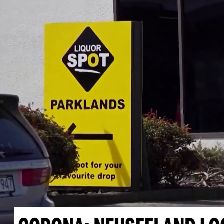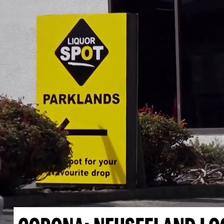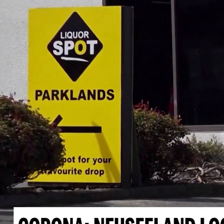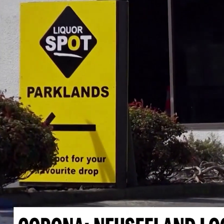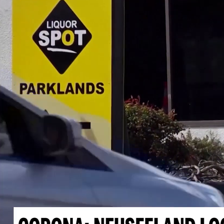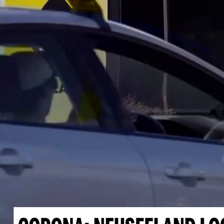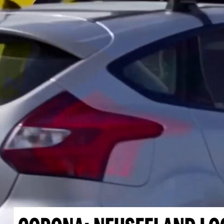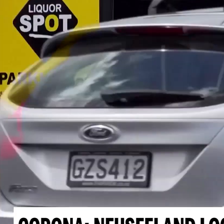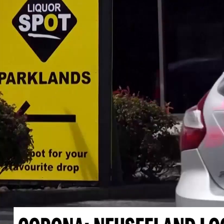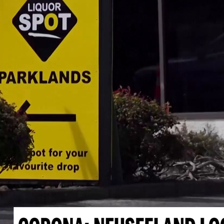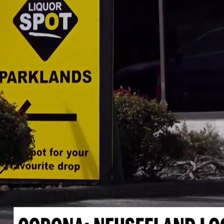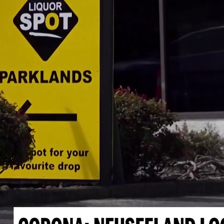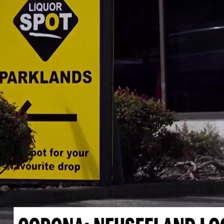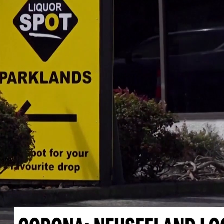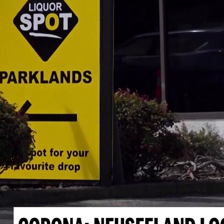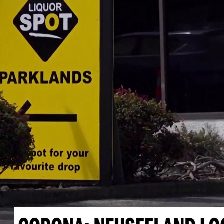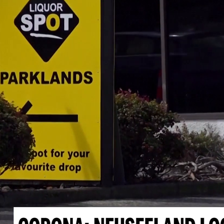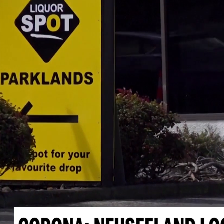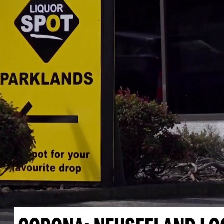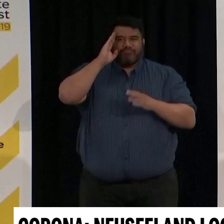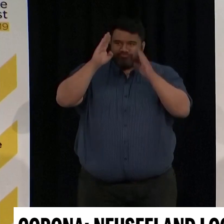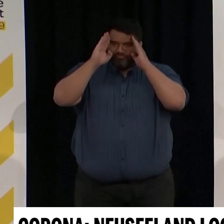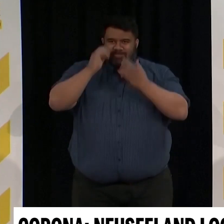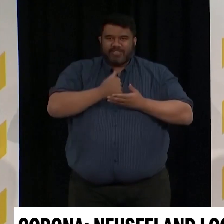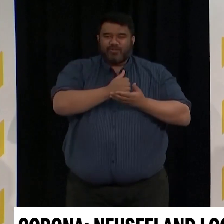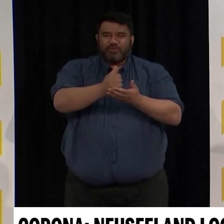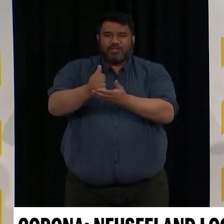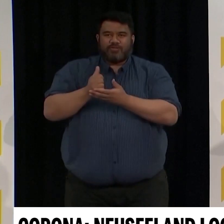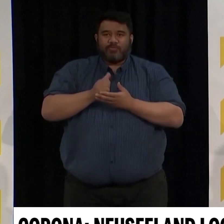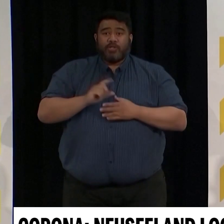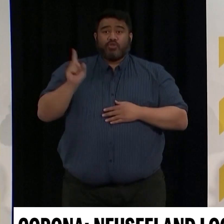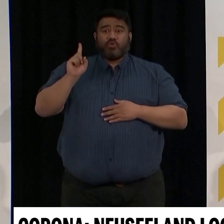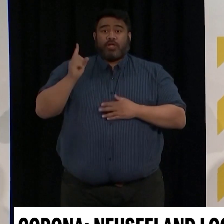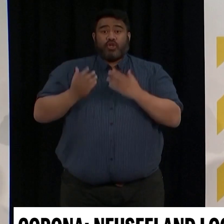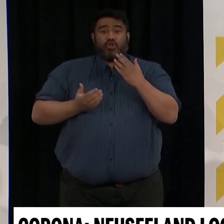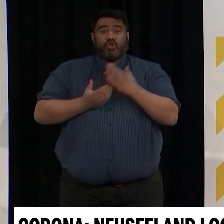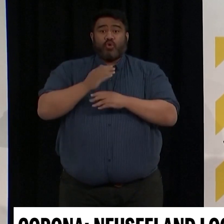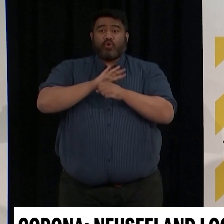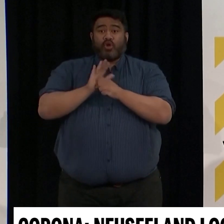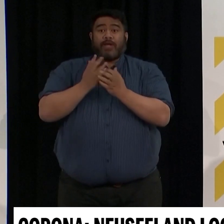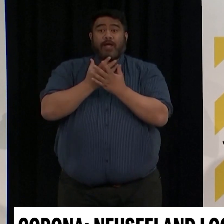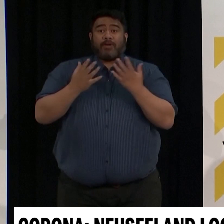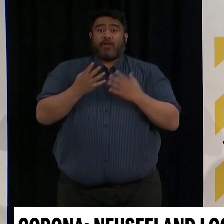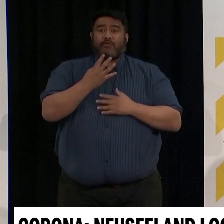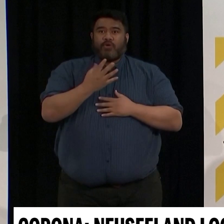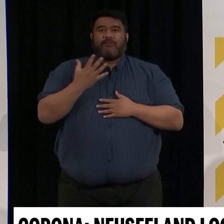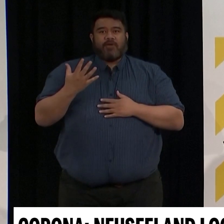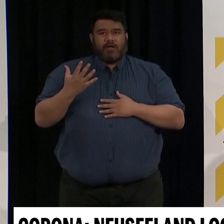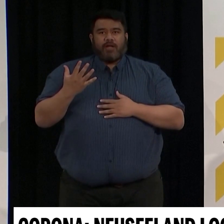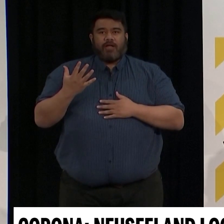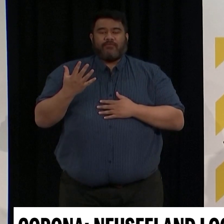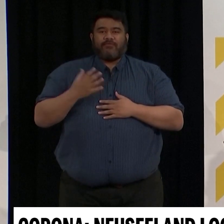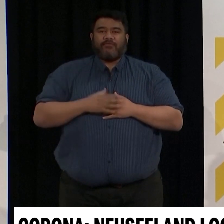lockerungen würde in kraft treten denn 90 prozent der bevölkerung von ihm schutz gegen das virus hätten sagte der minister zur eindämmung der korona